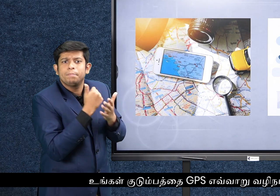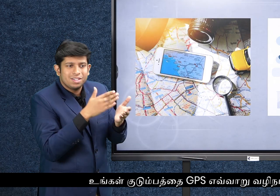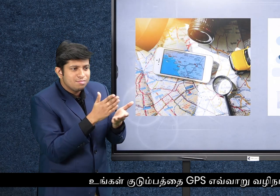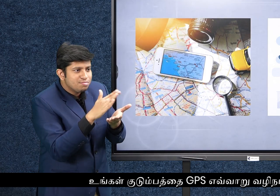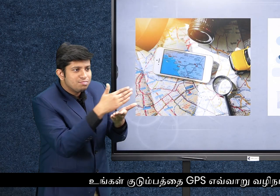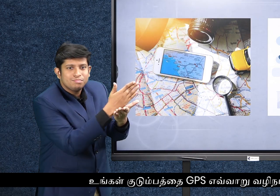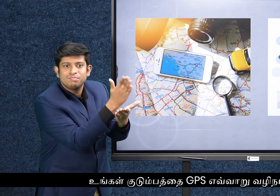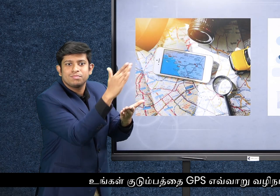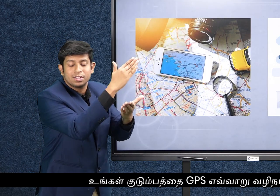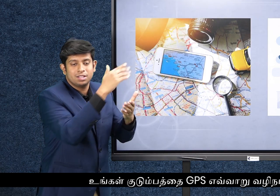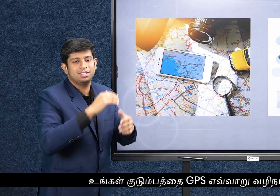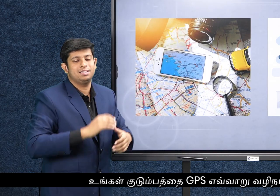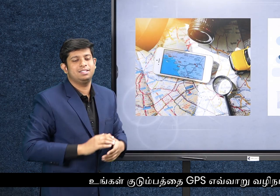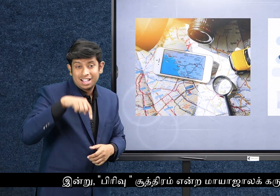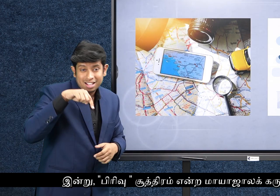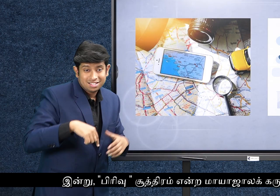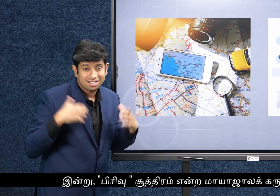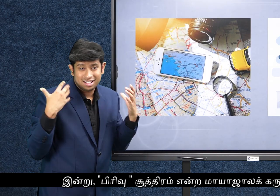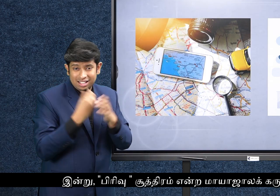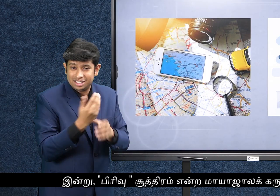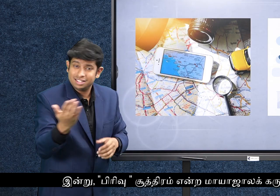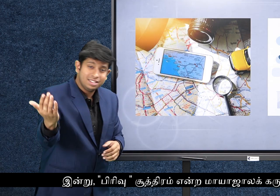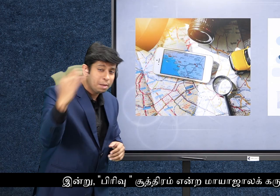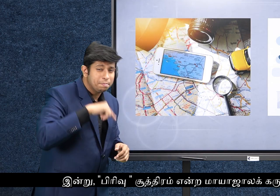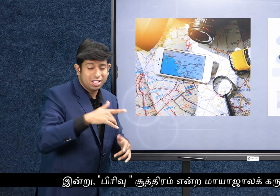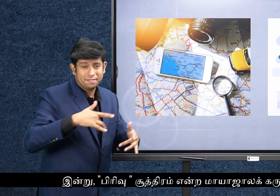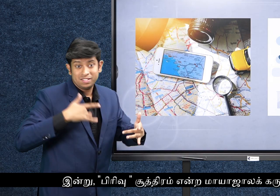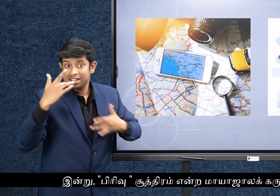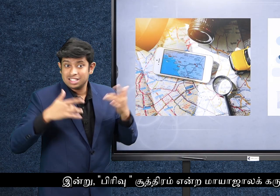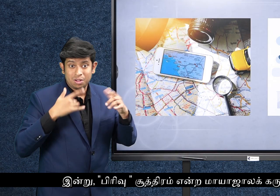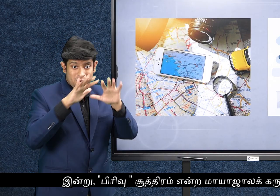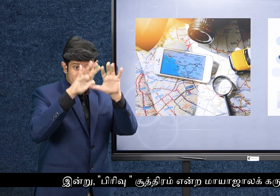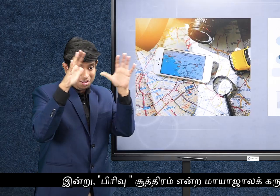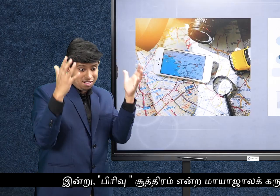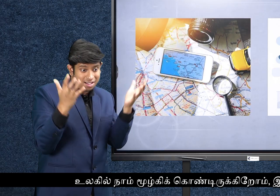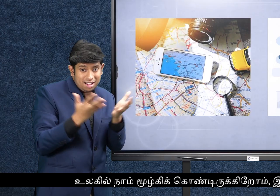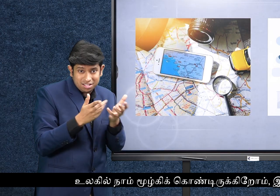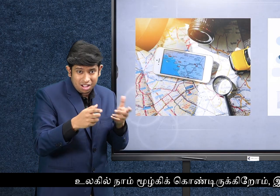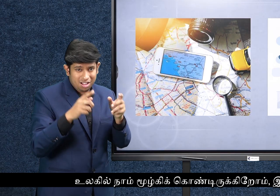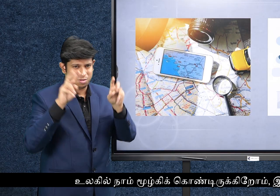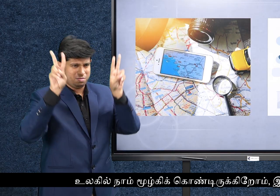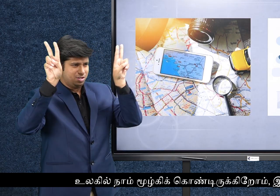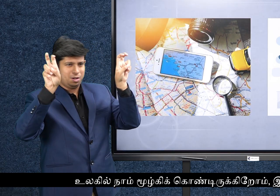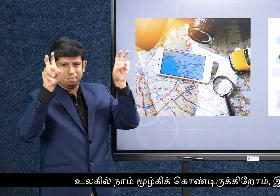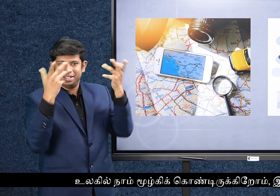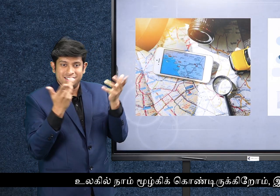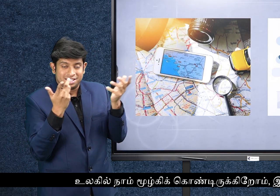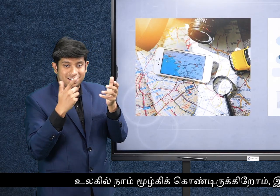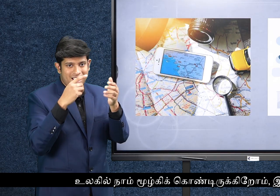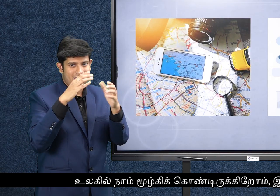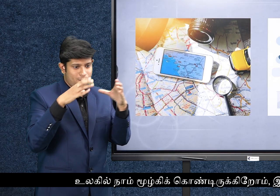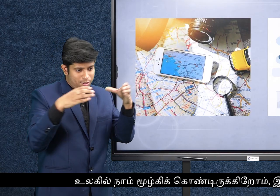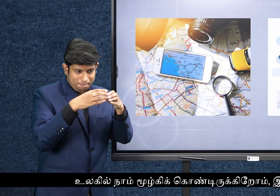சூத்திரம் என்ற மாயாஜால கருவியின் கண்கவர் உலகில் நாம் மூழ்கிக் கொண்டு இருக்கிறோம்.